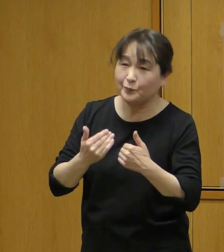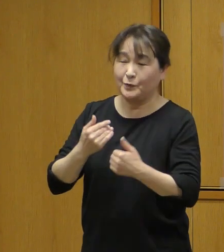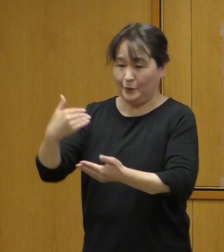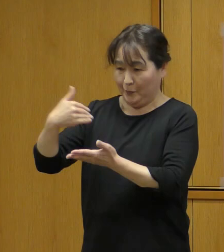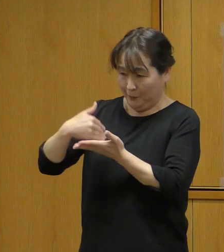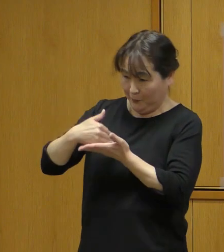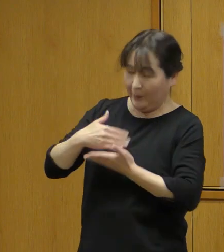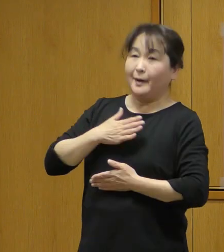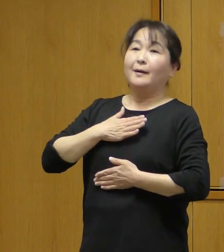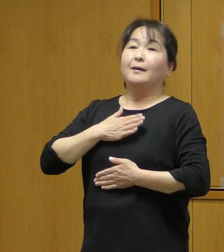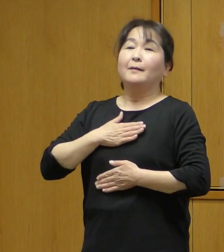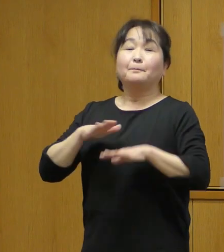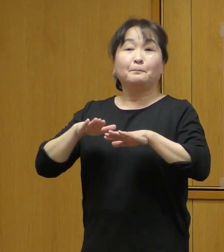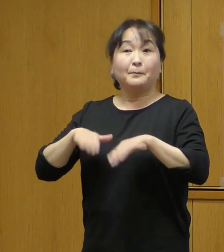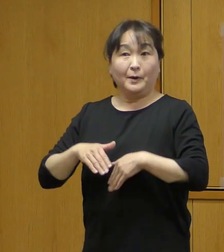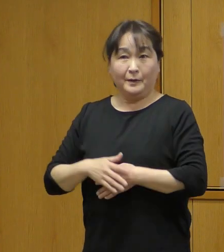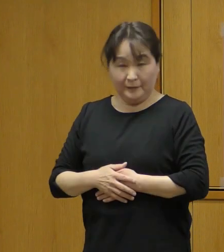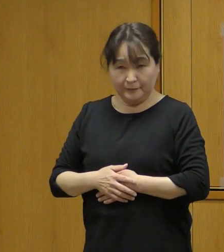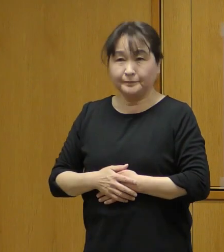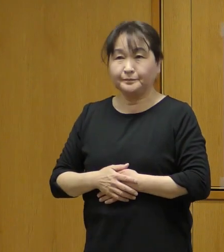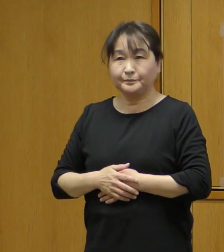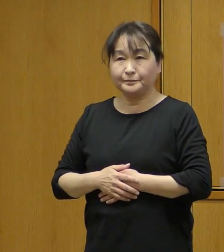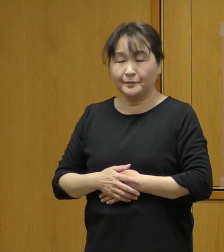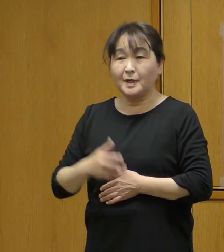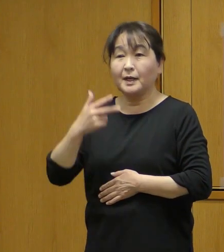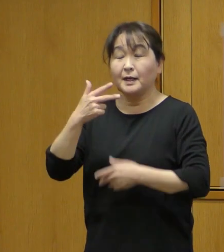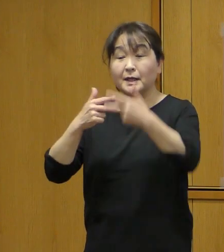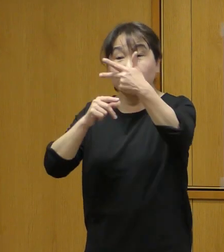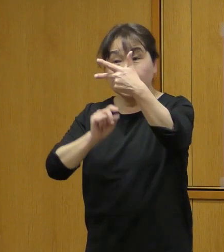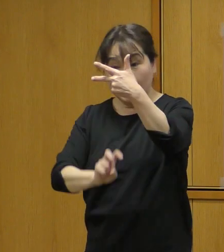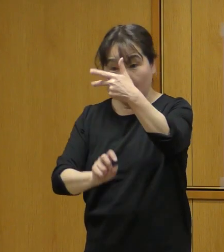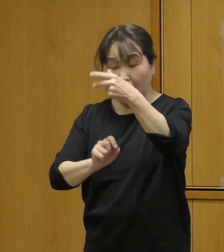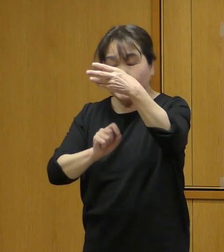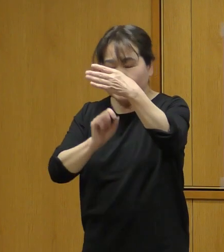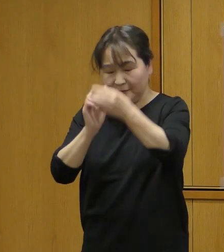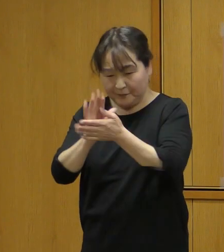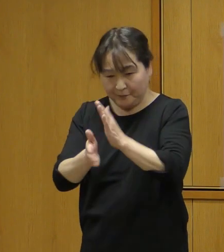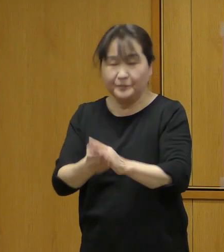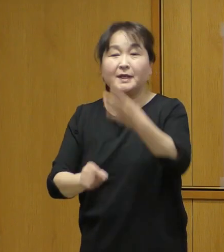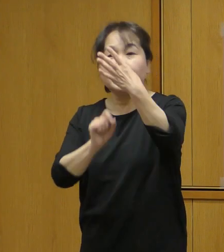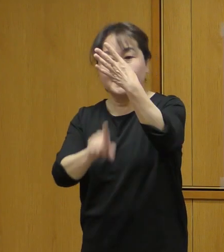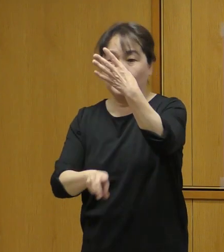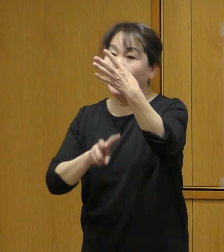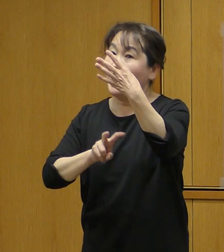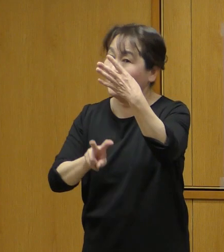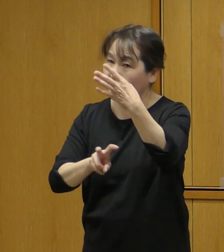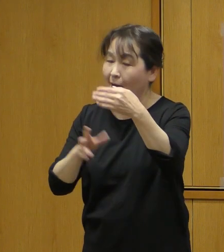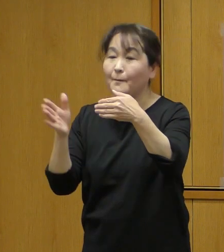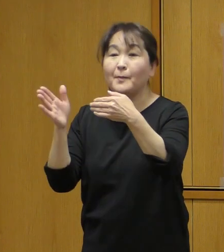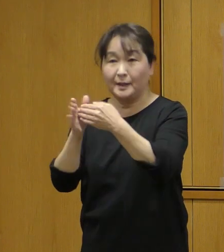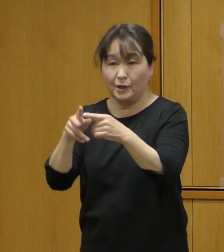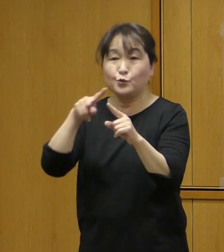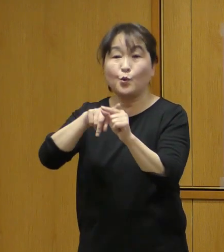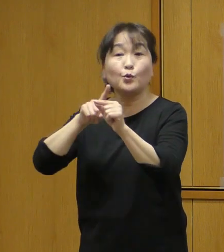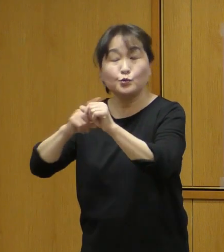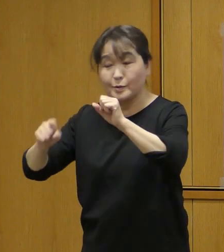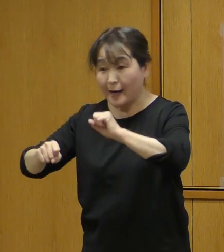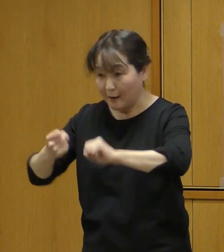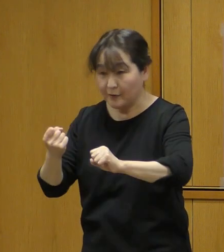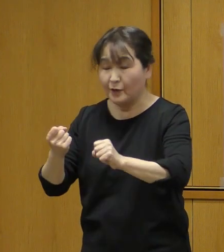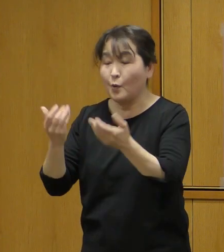必要があると判断によりまして、4月20日までの小中学校の臨時休業